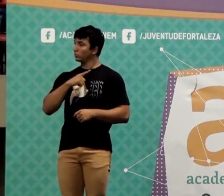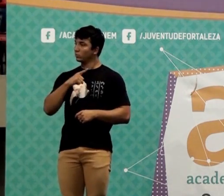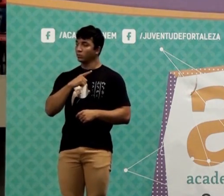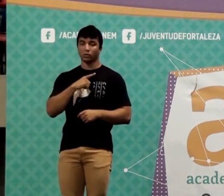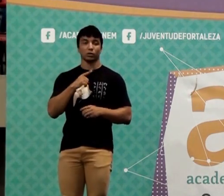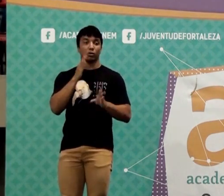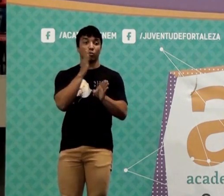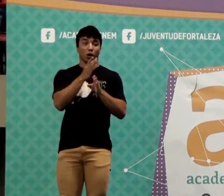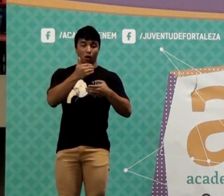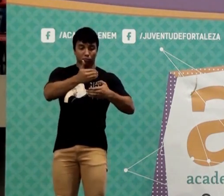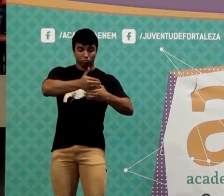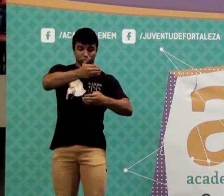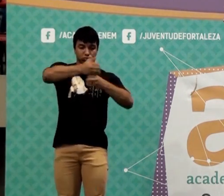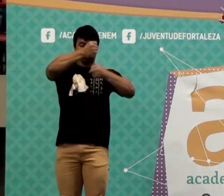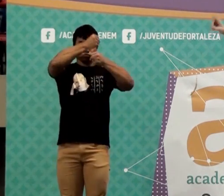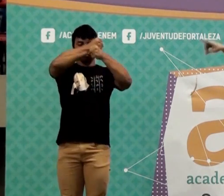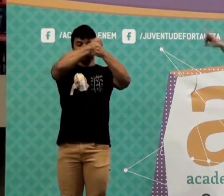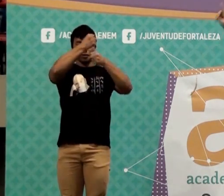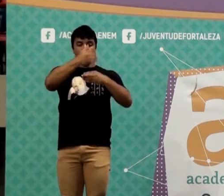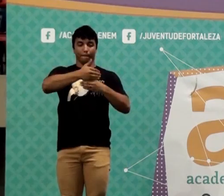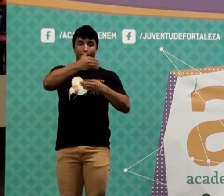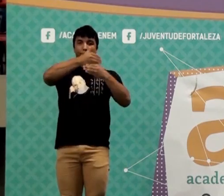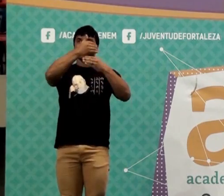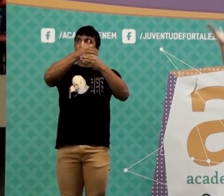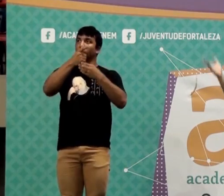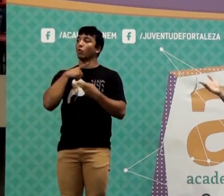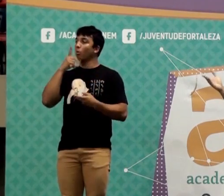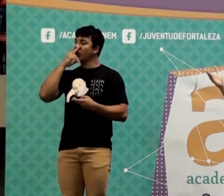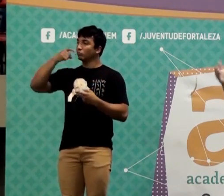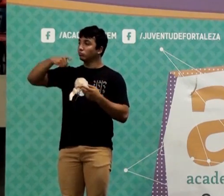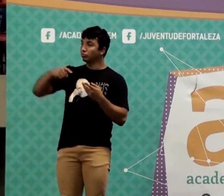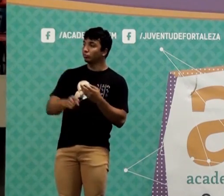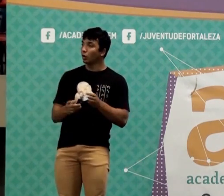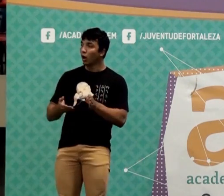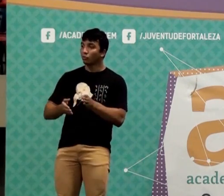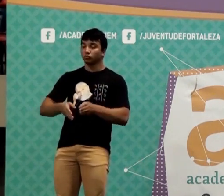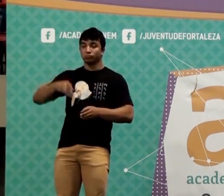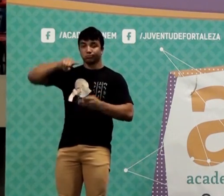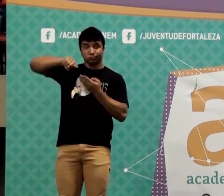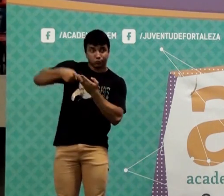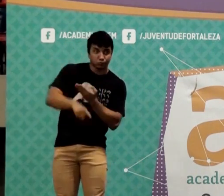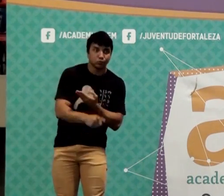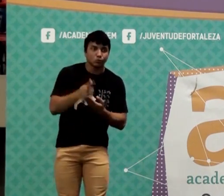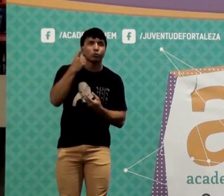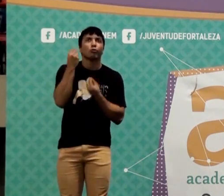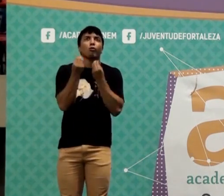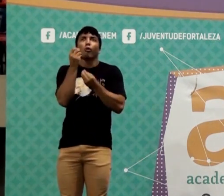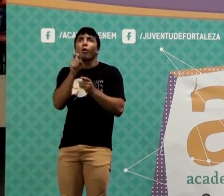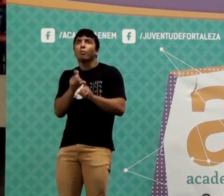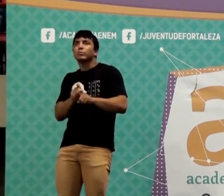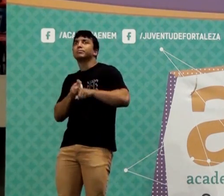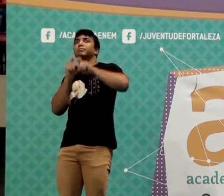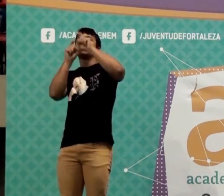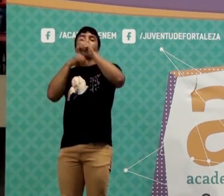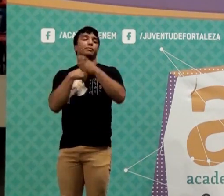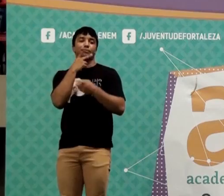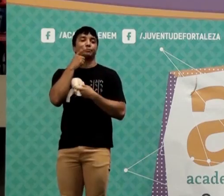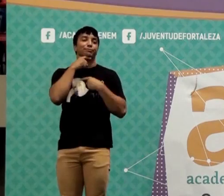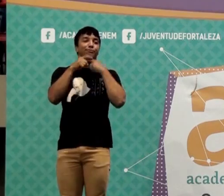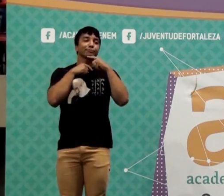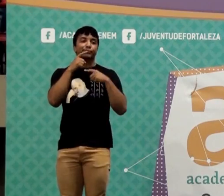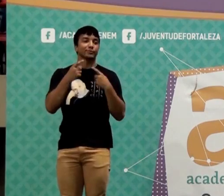Tu não vai procurar lá na Idade Média, na OLX medieval, um jacaré, para tu comprar e botar no teu castelo, não. Tu vai fazer um buraco, e o que é